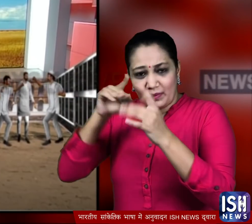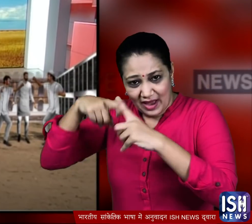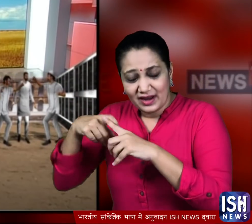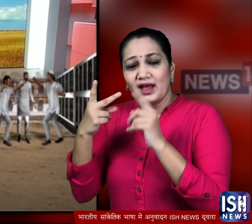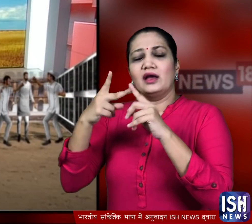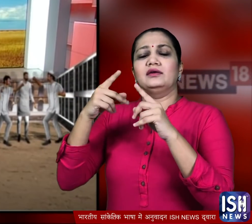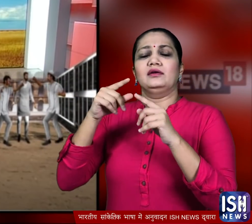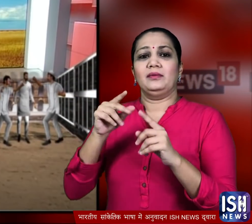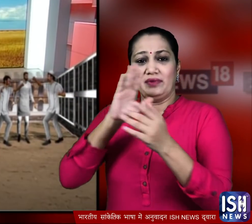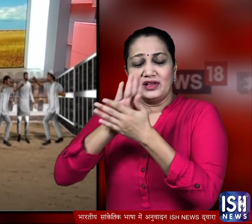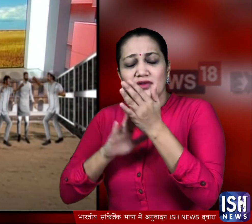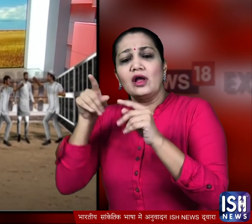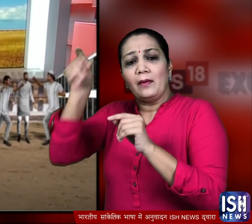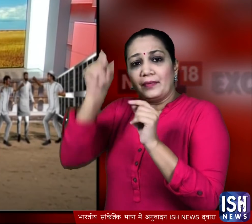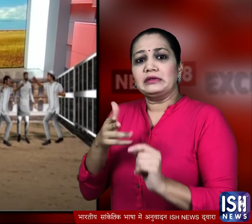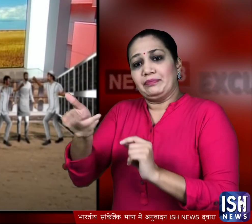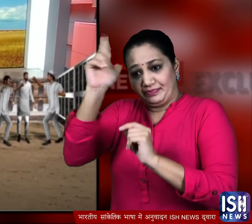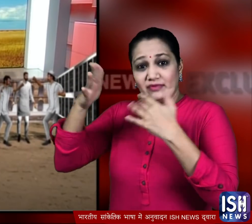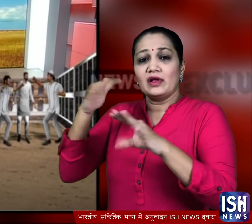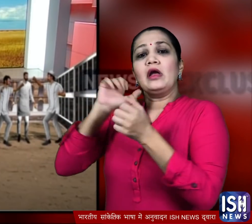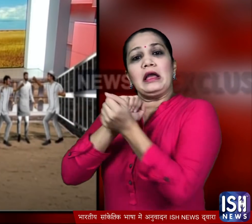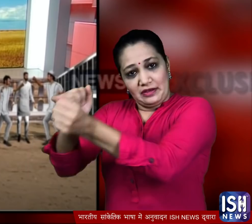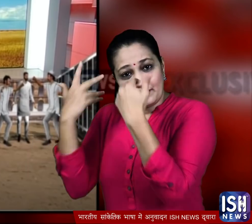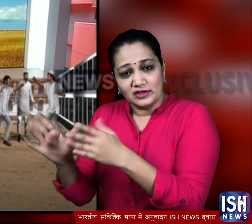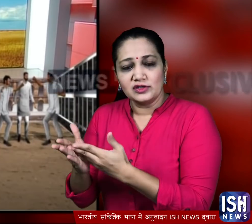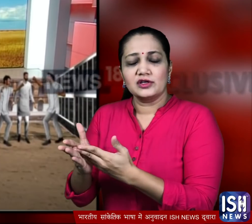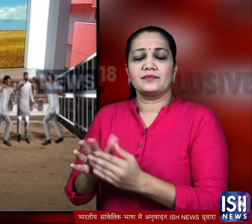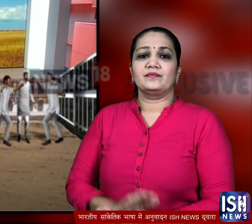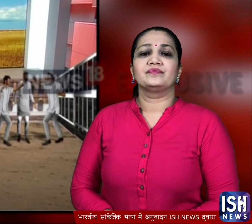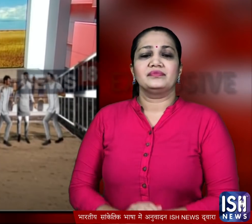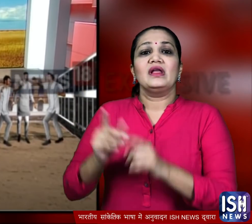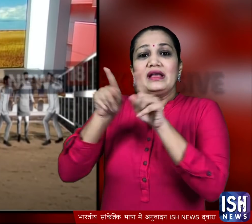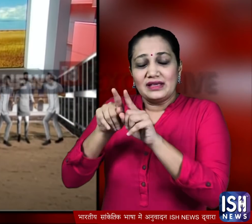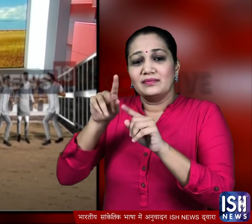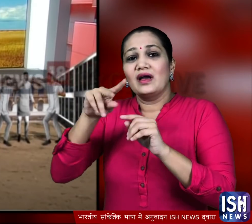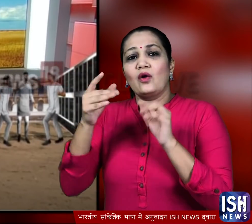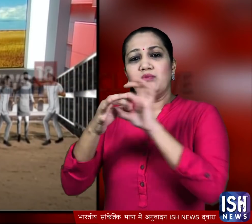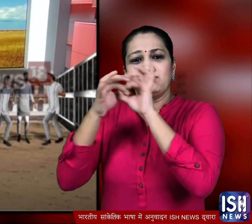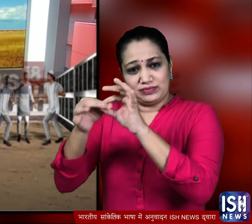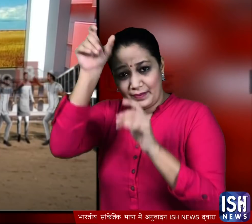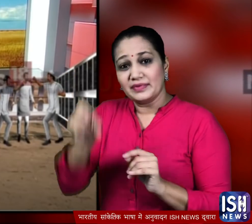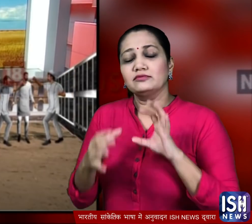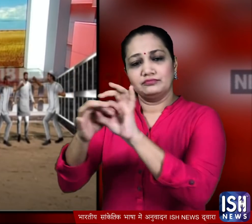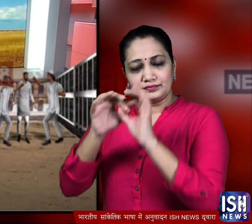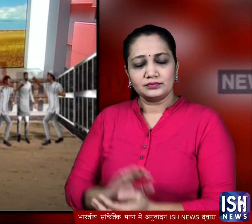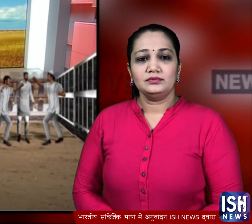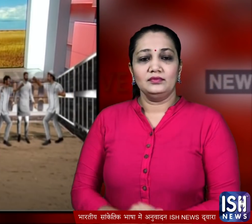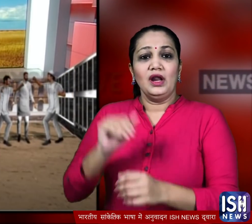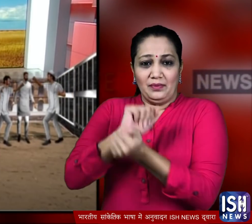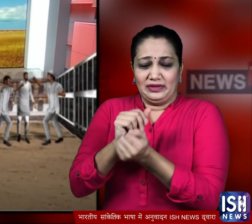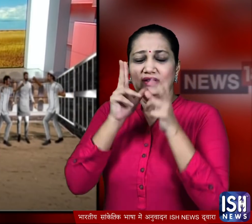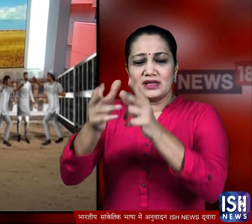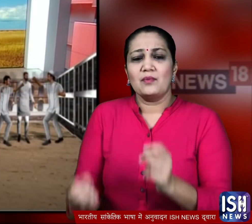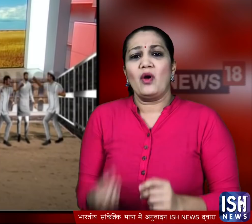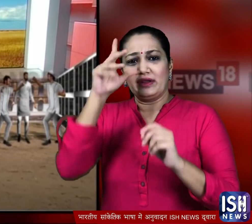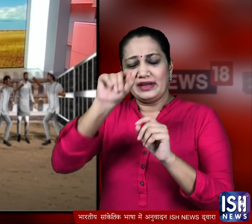गैंगस्टर मुकीम काला और मिराजुद्दीन की हत्या का इल्जाम है। इसमें मिराजुद्दीन को बाहुबली मुख्तार अंसारी का गुर्गा बताया जा रहा है।